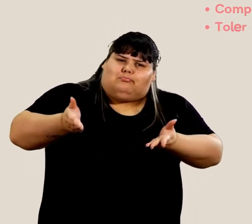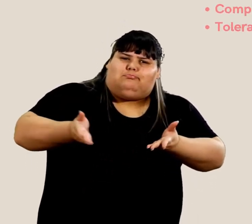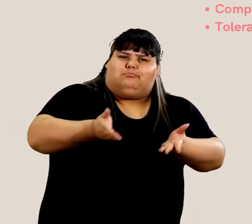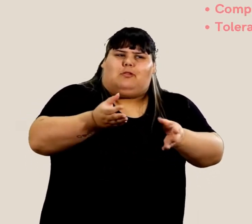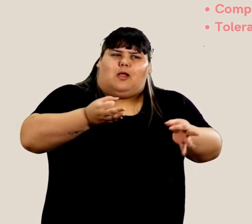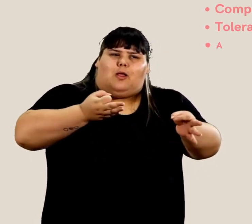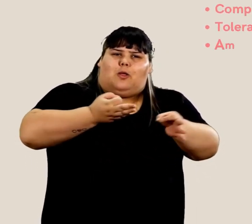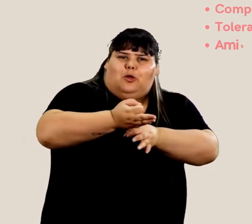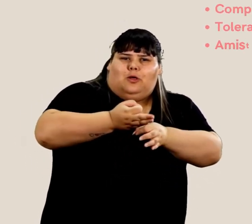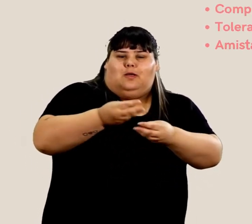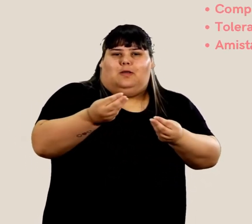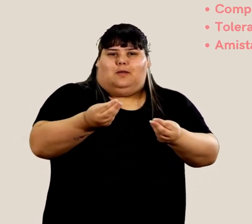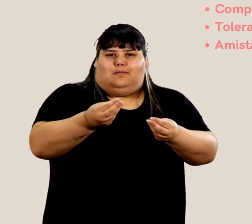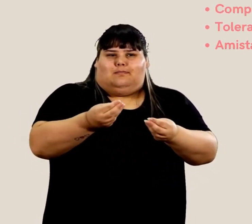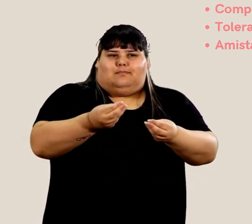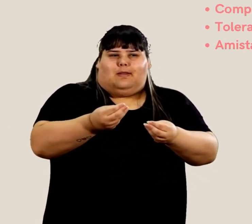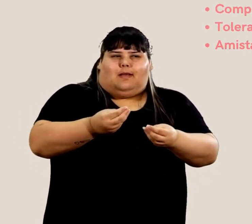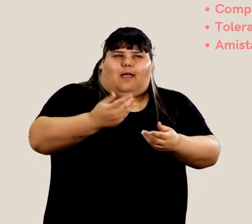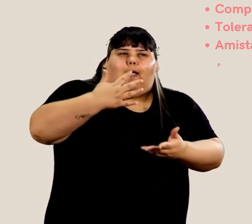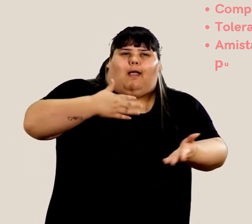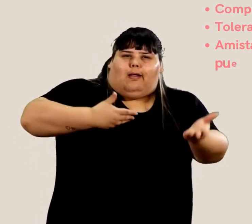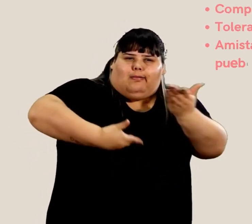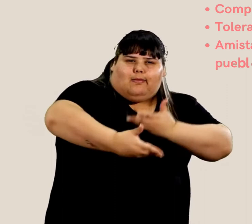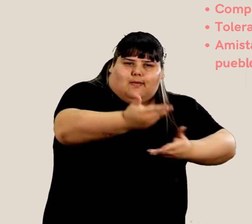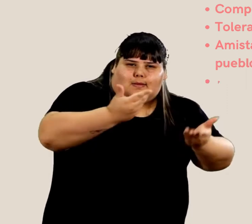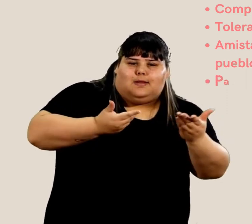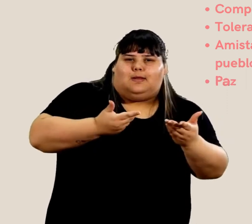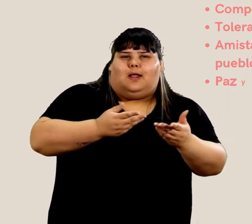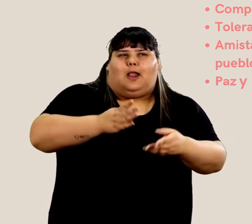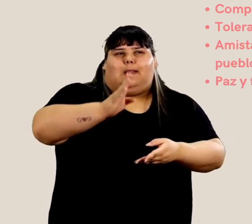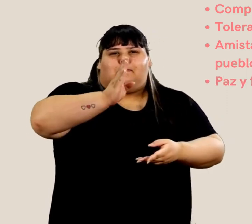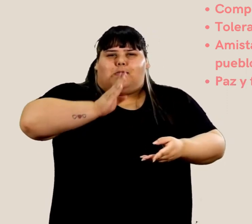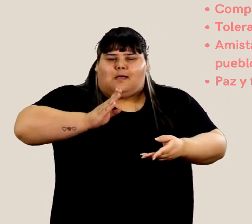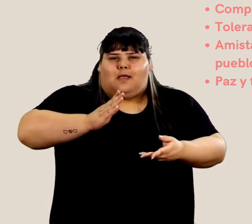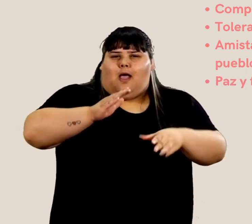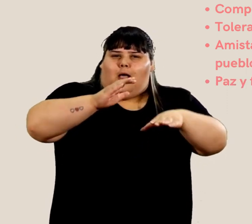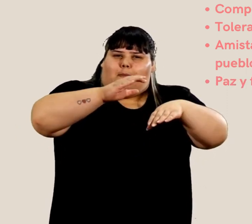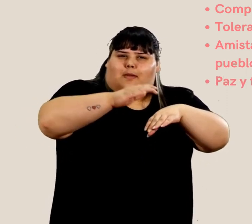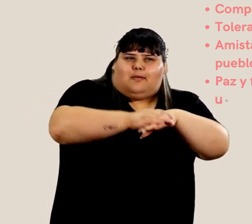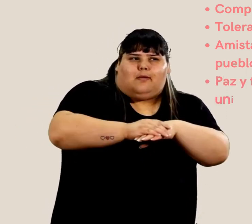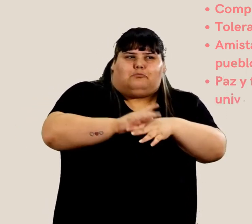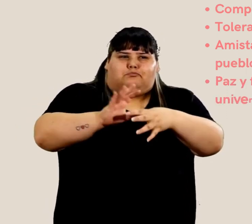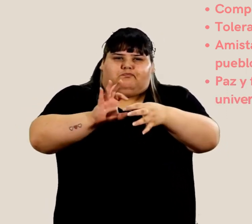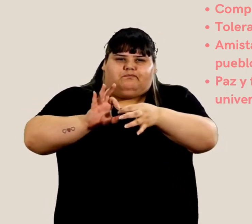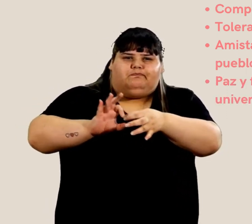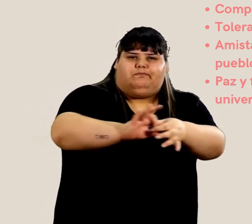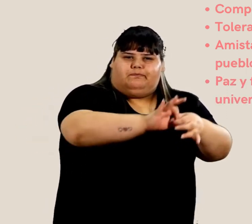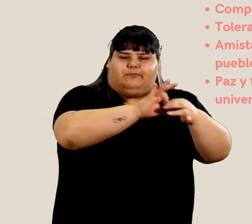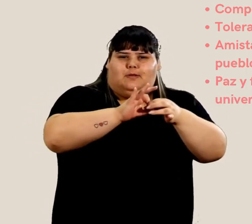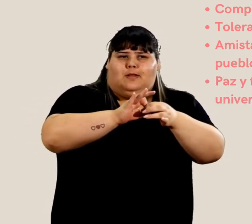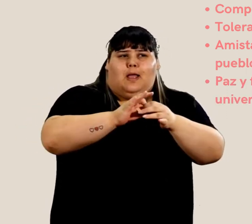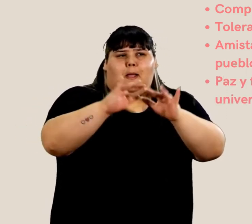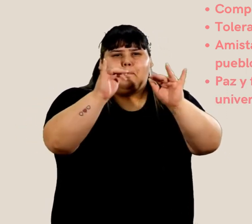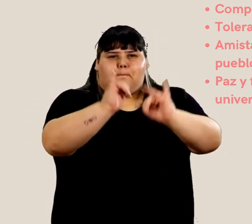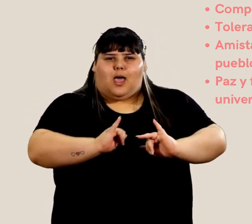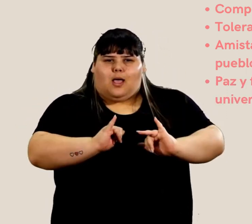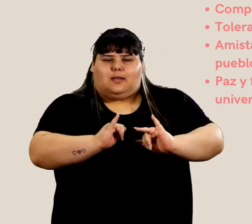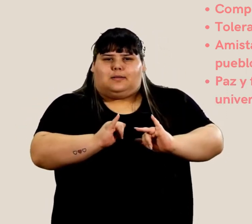un espíritu de comprensión, tolerancia, amistad entre los pueblos, paz y